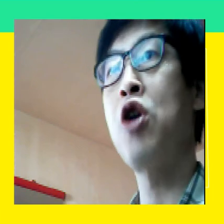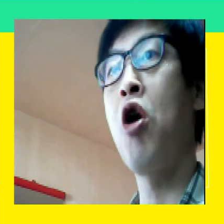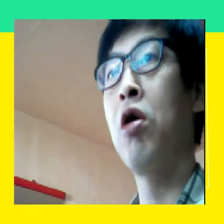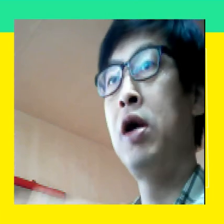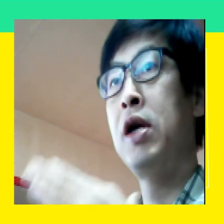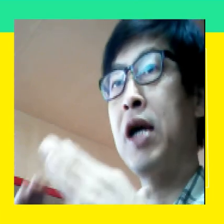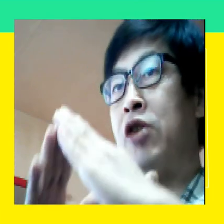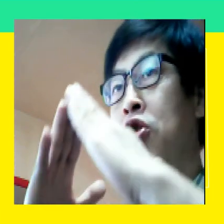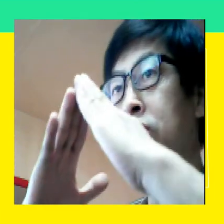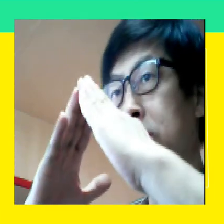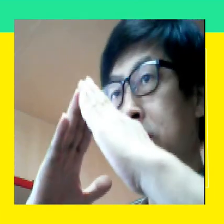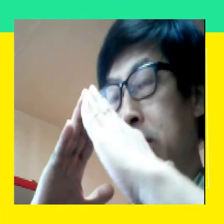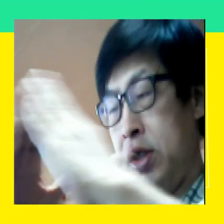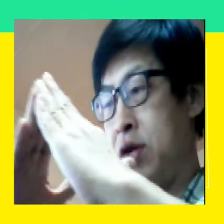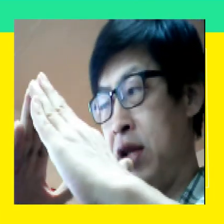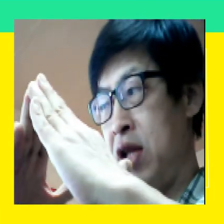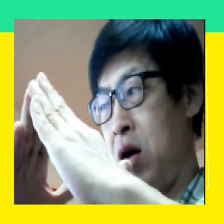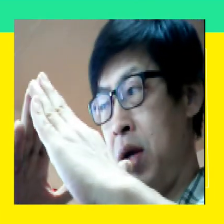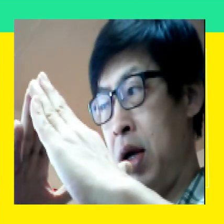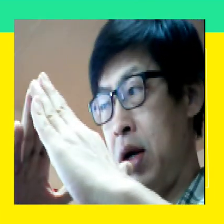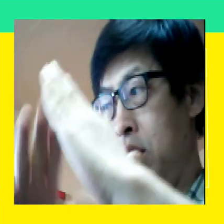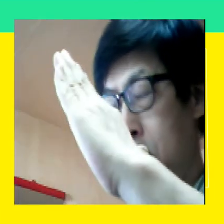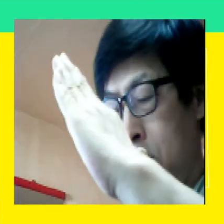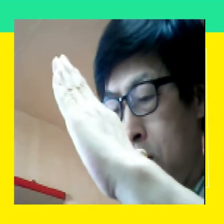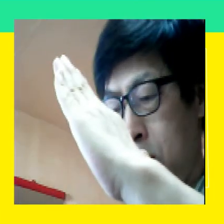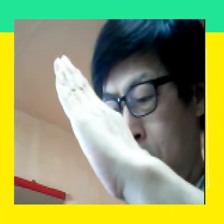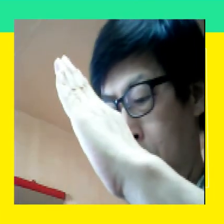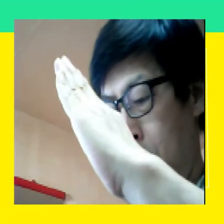가정 가정은 이렇게 한 다음에